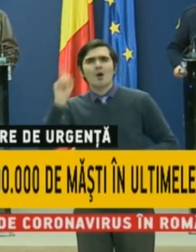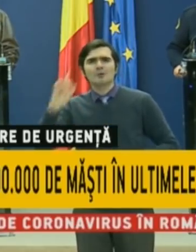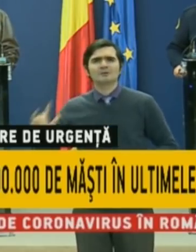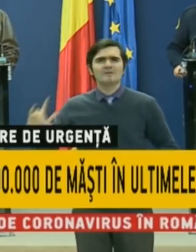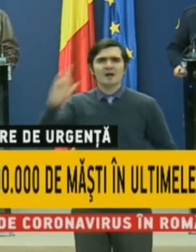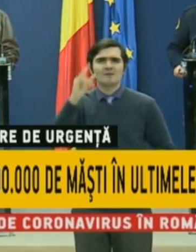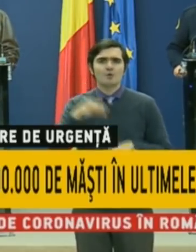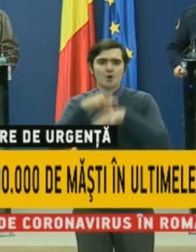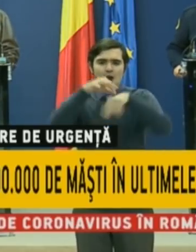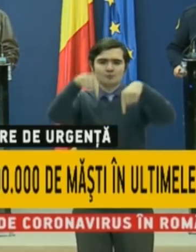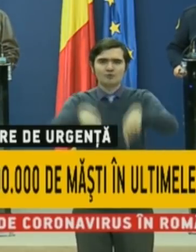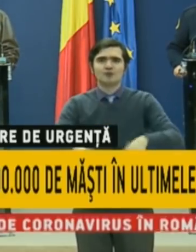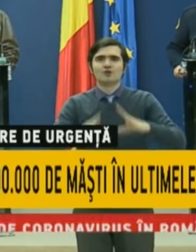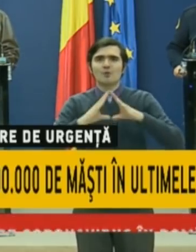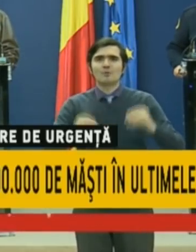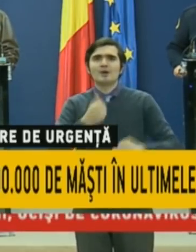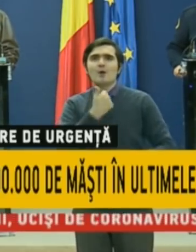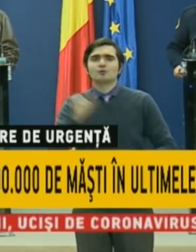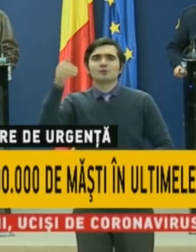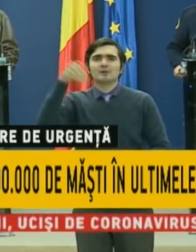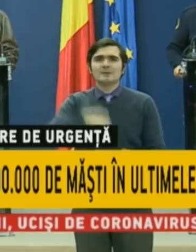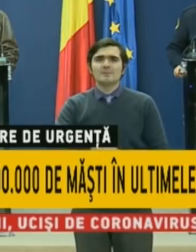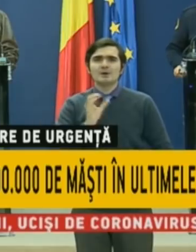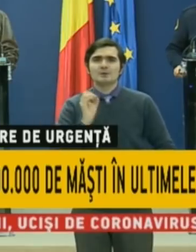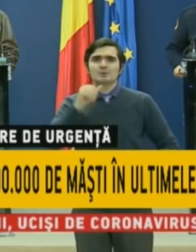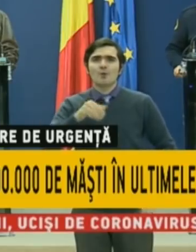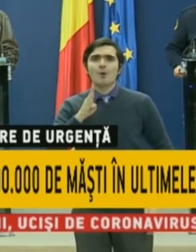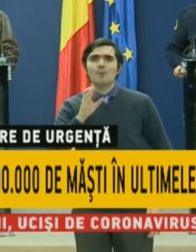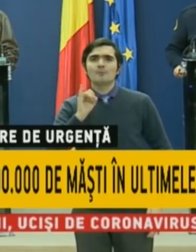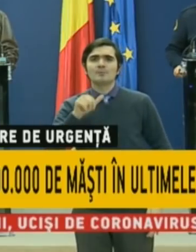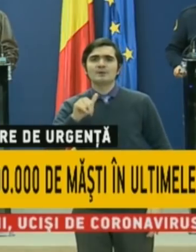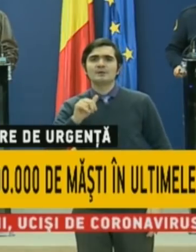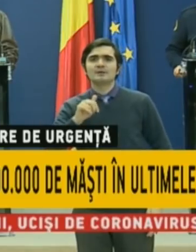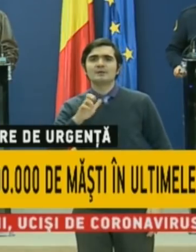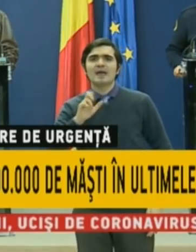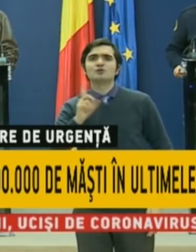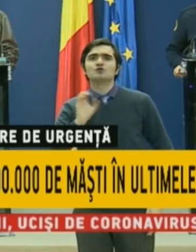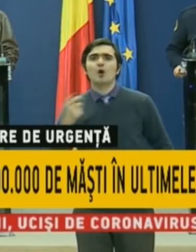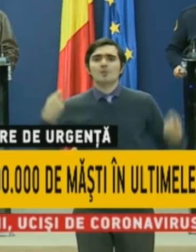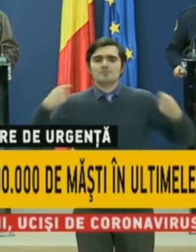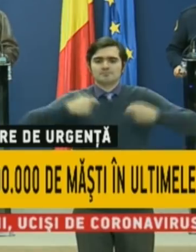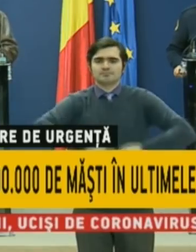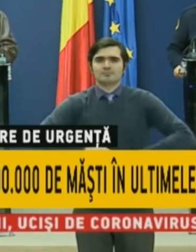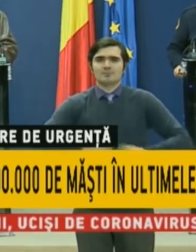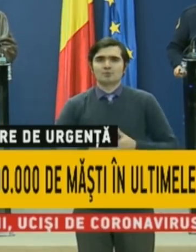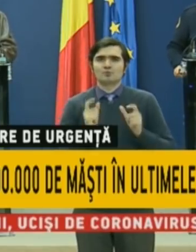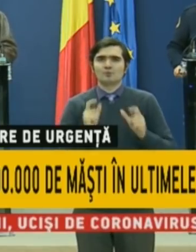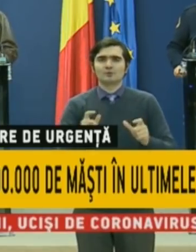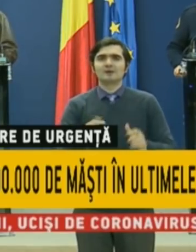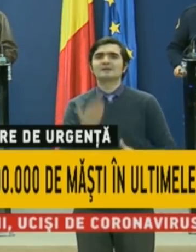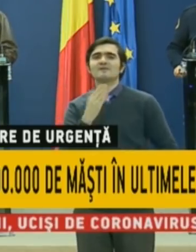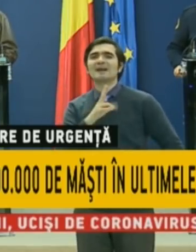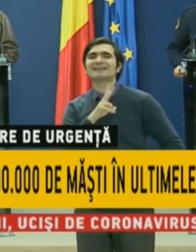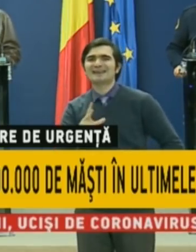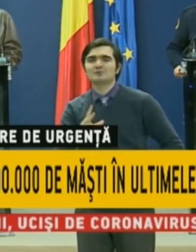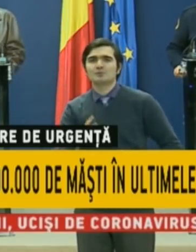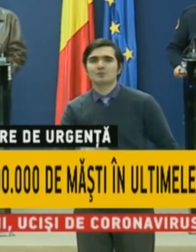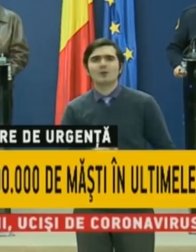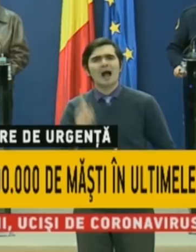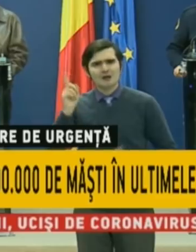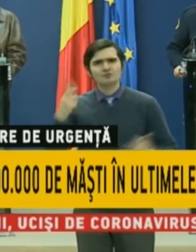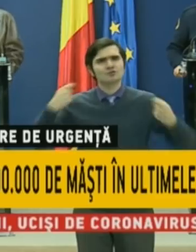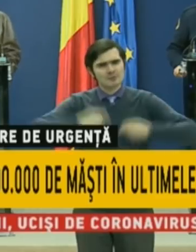țara 100.000 de combinezoane pentru protecție în fața riscurilor de nivel înalt și care urmează și